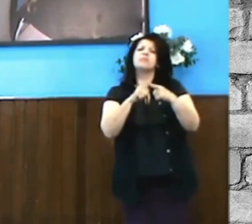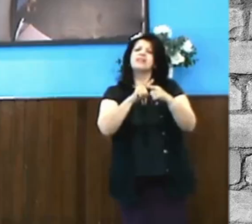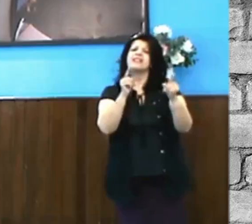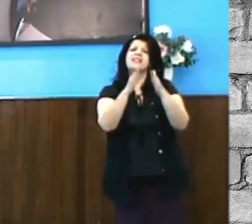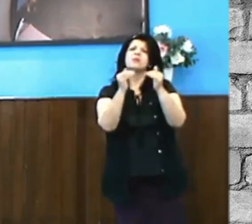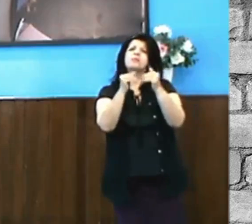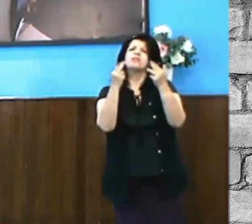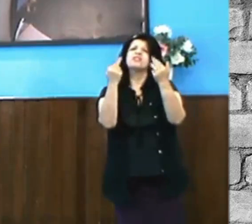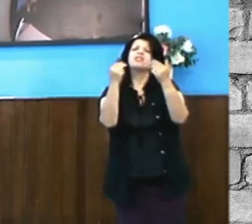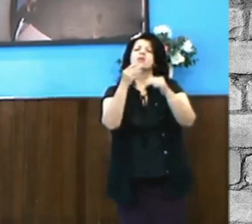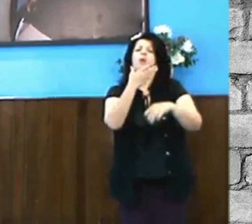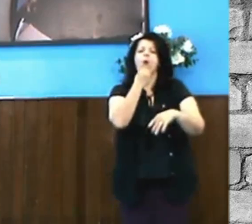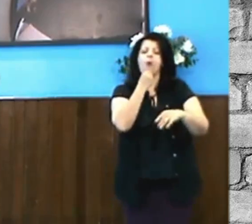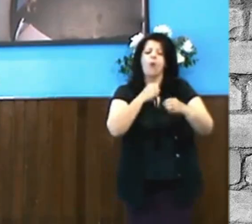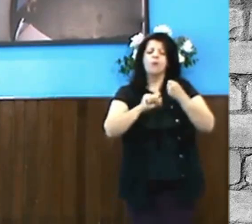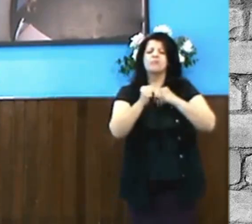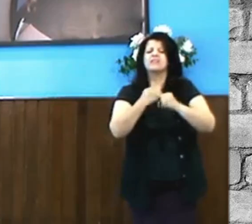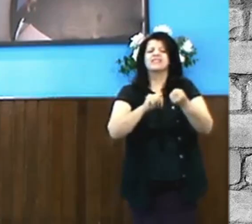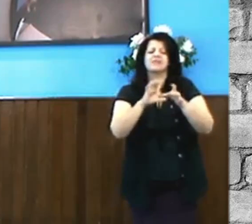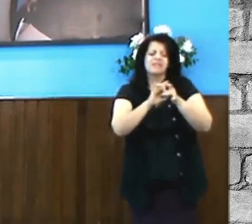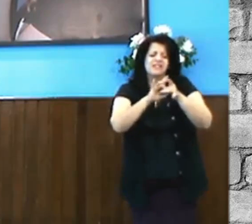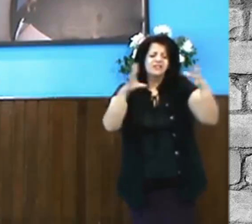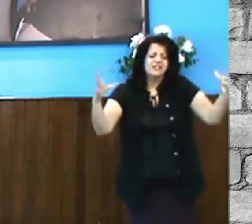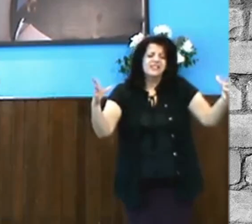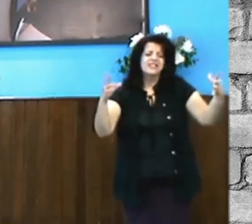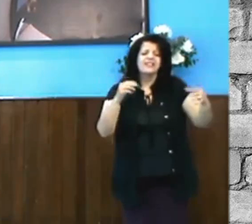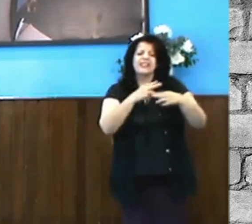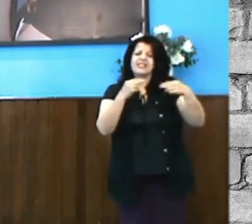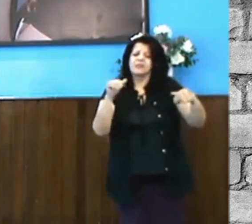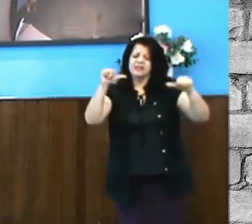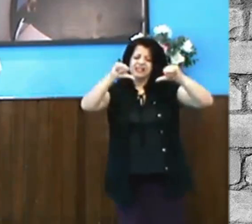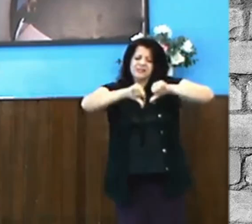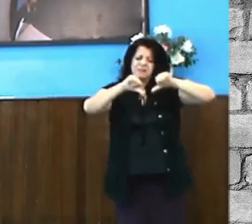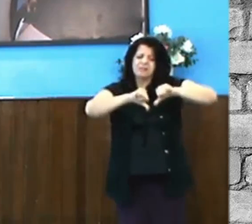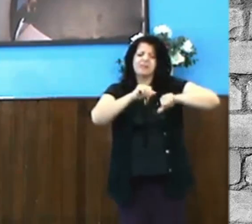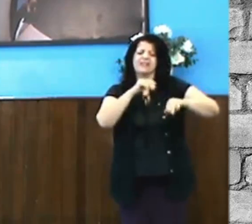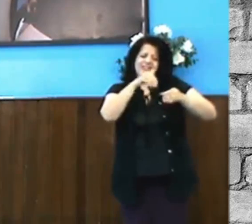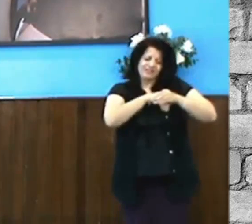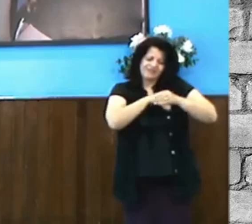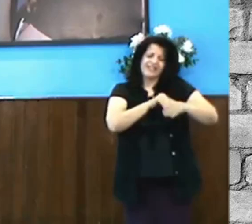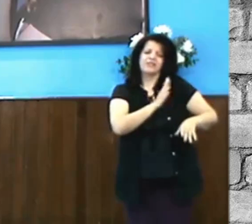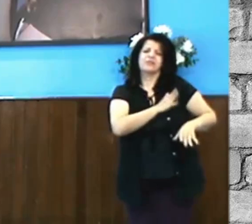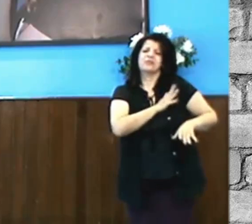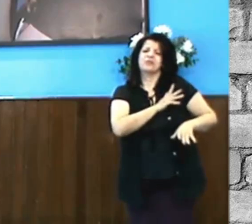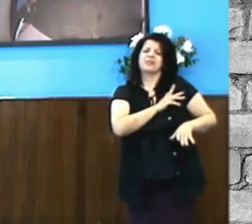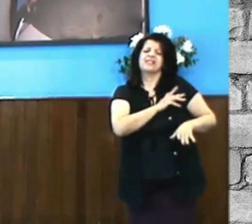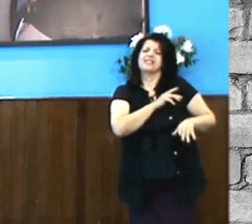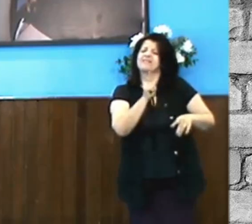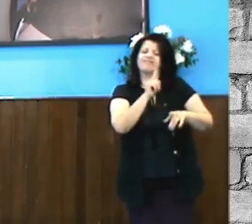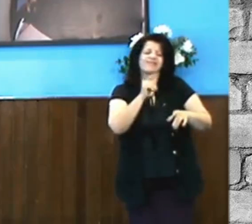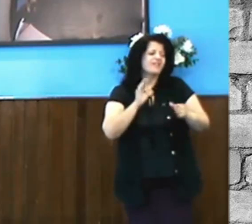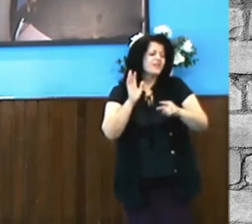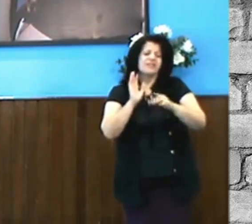salmista clamou, para que nós sejamos libertos das coisas que há no nosso coração e que tem que sair de lá, porque não nos levarão a lugar nenhum,